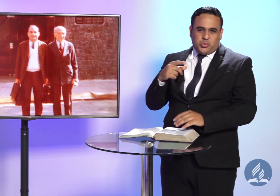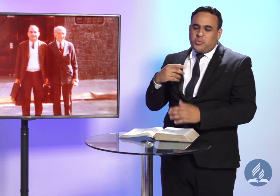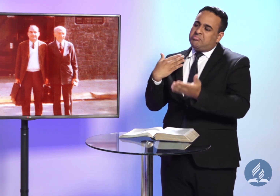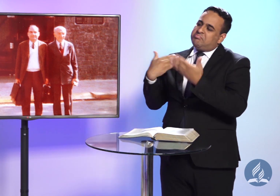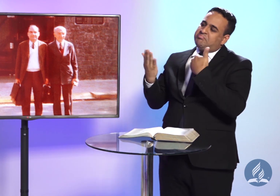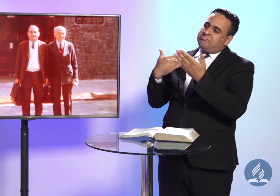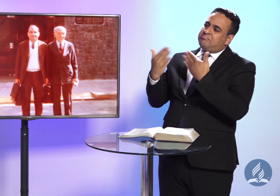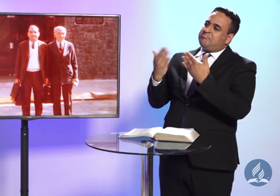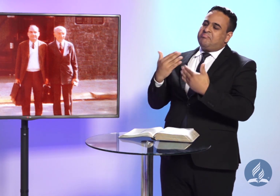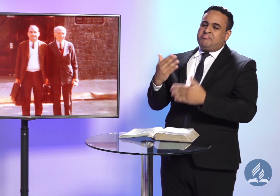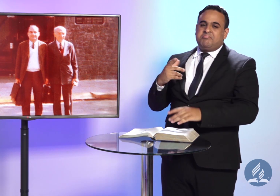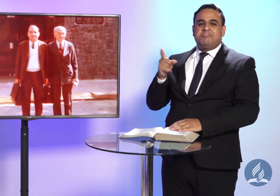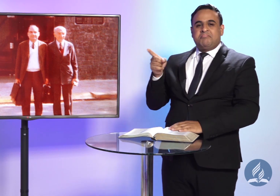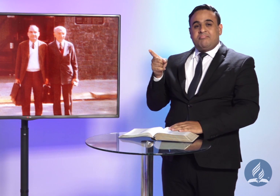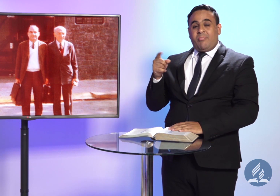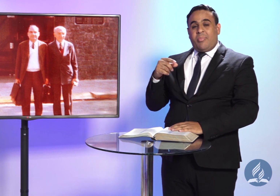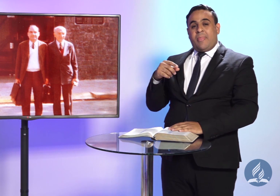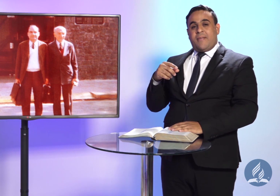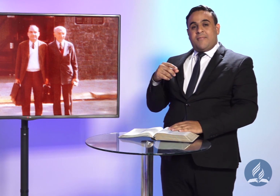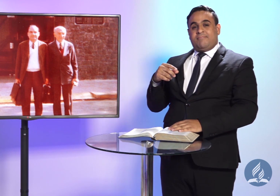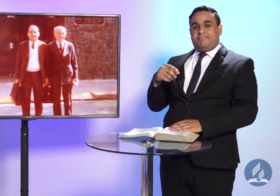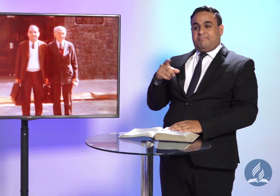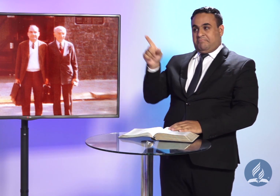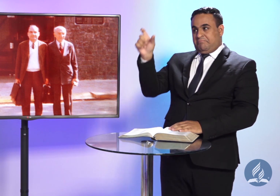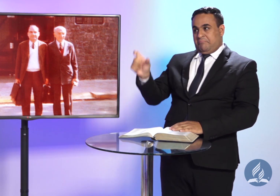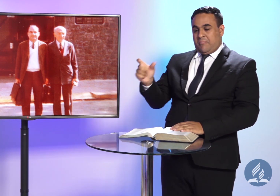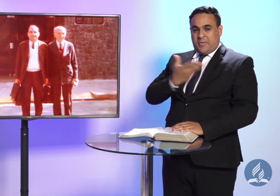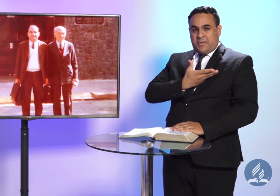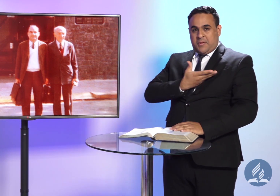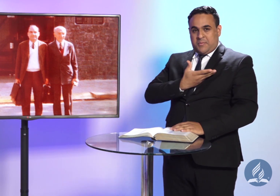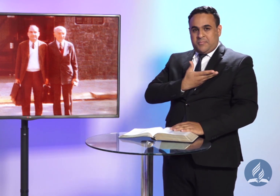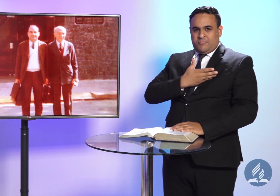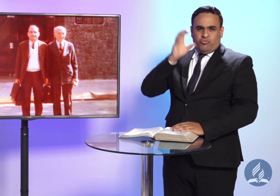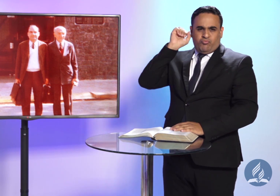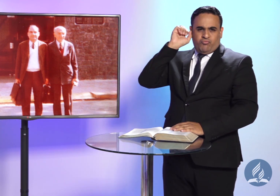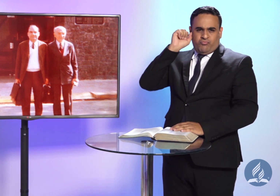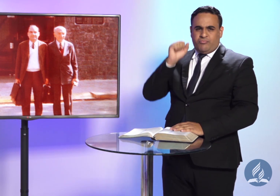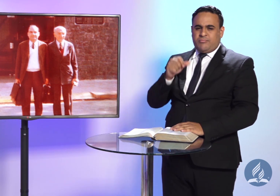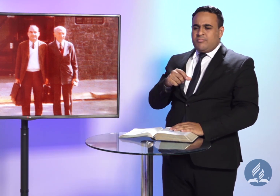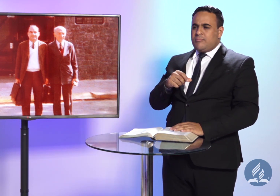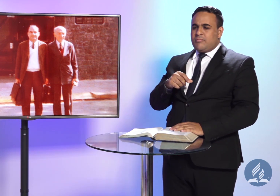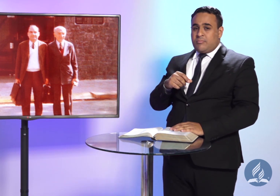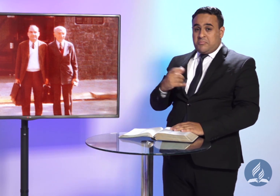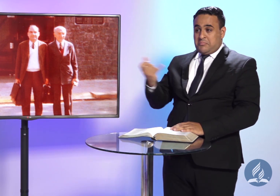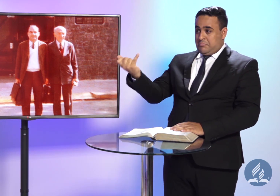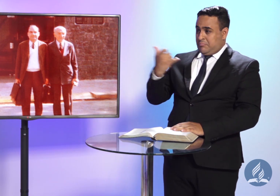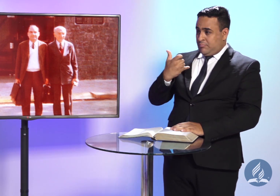conversando com esse cliente, com esse amigo ouvinte, este amigo ouvinte dele